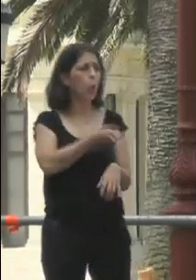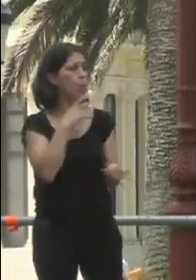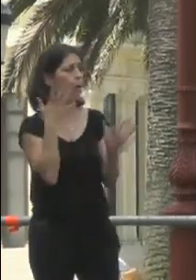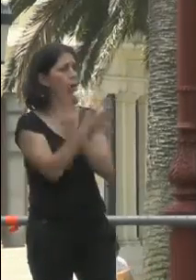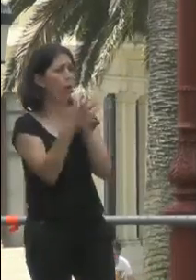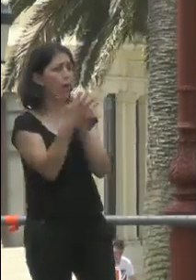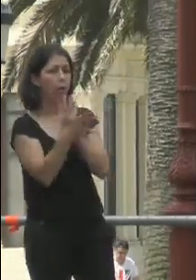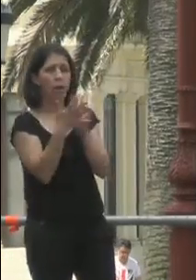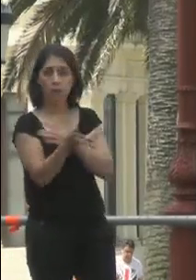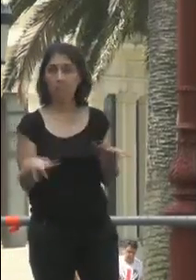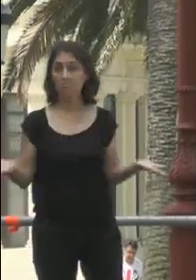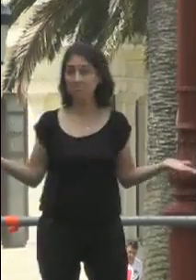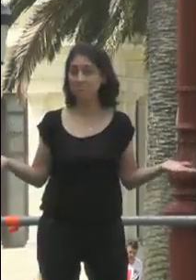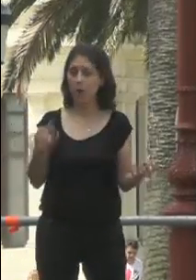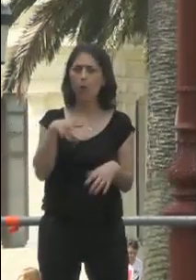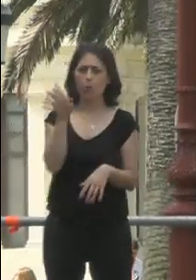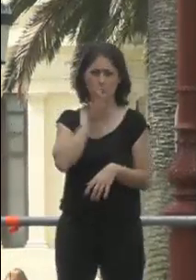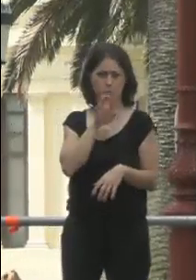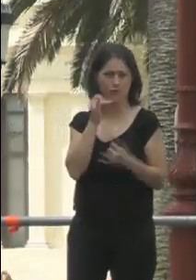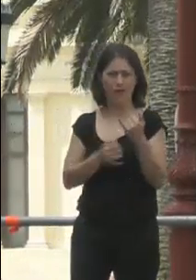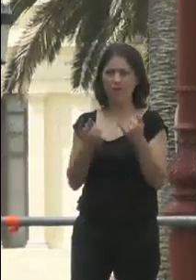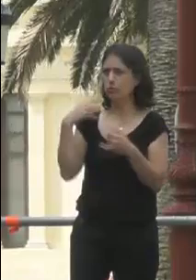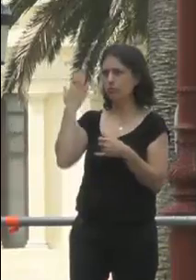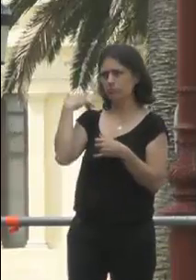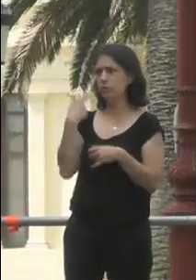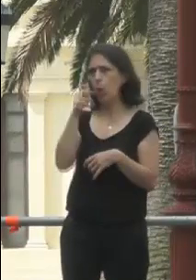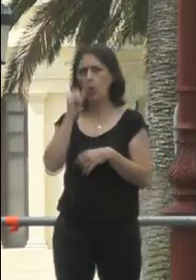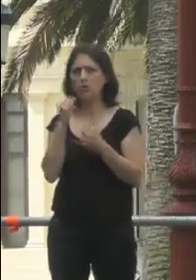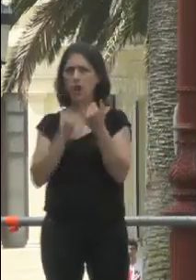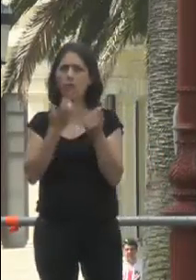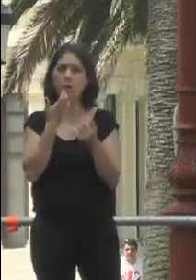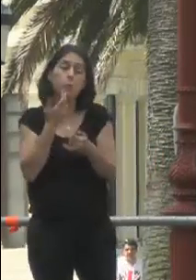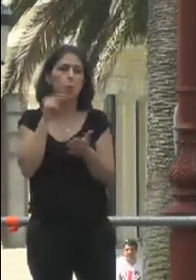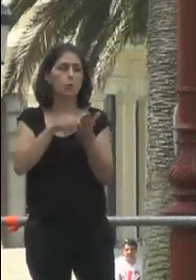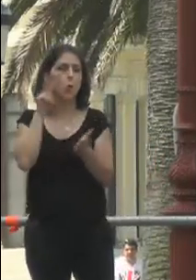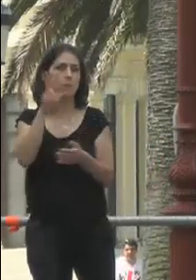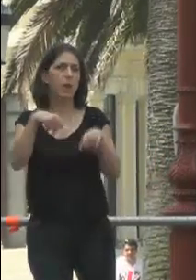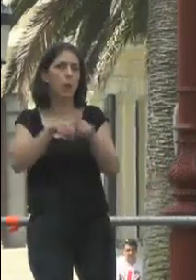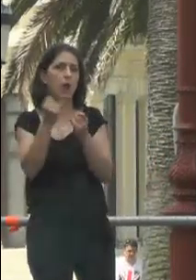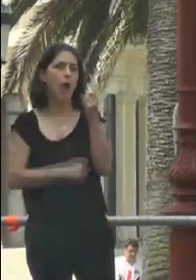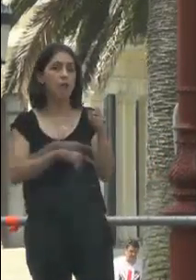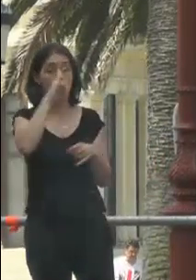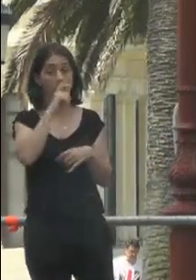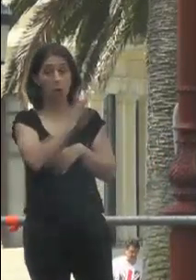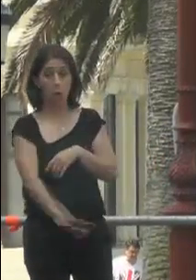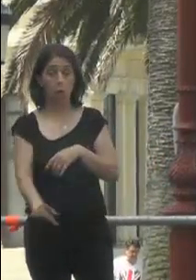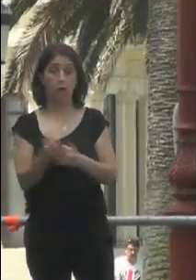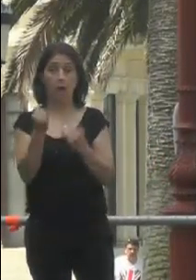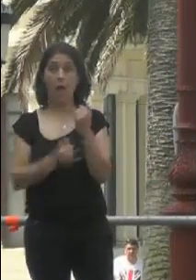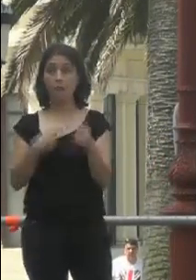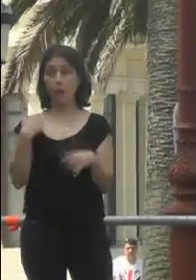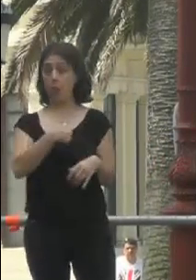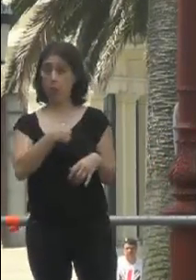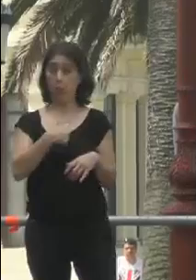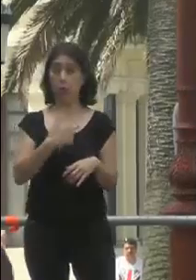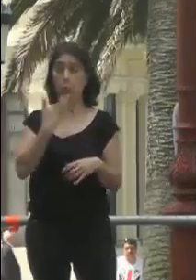escenario. É curioso, xa facíamos a broma outro día en Ourense, que temos a nova versión de Memorias dun neno labrego protagonizado polo Balbino dos